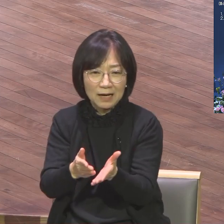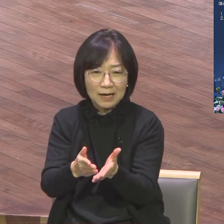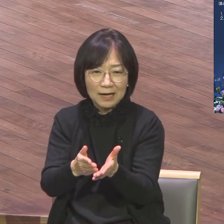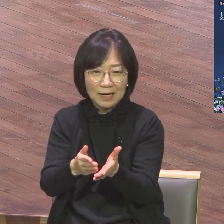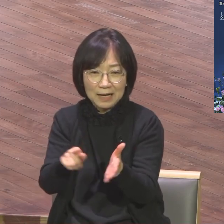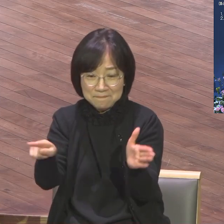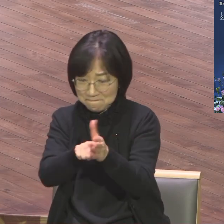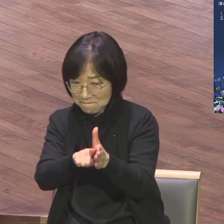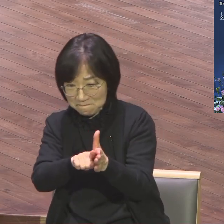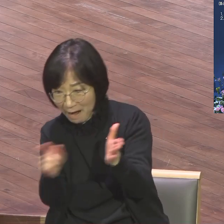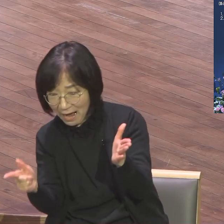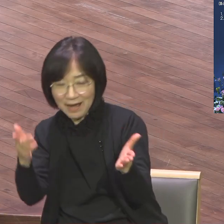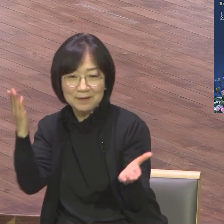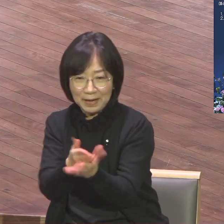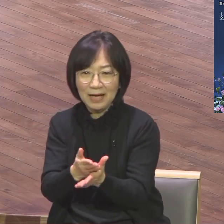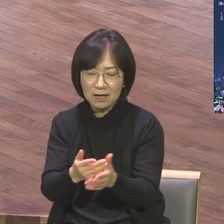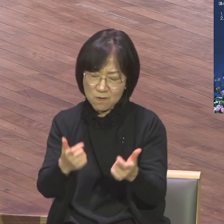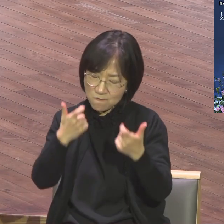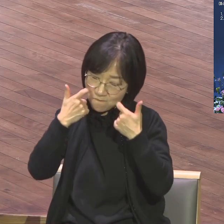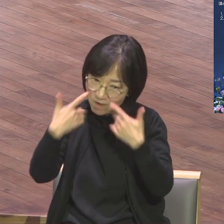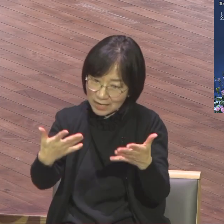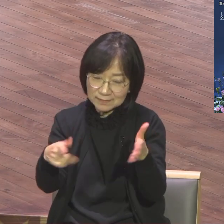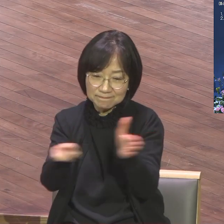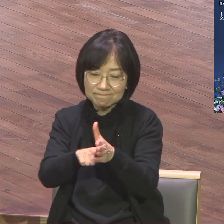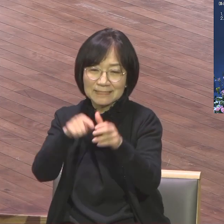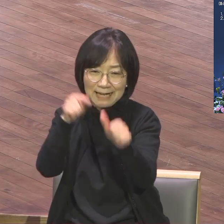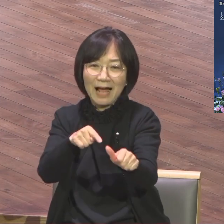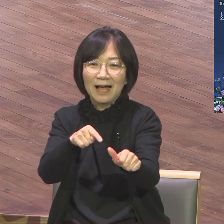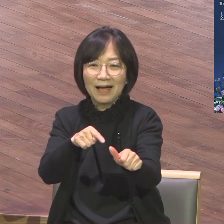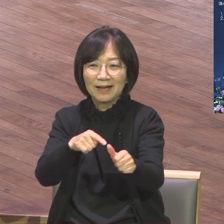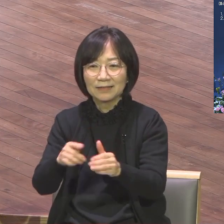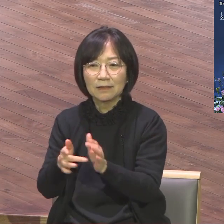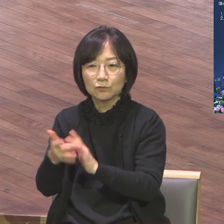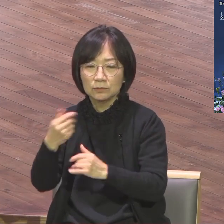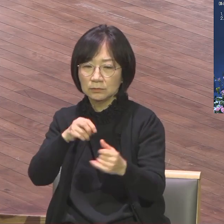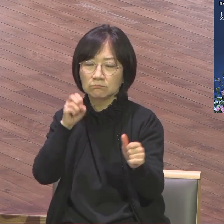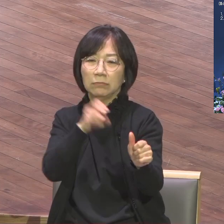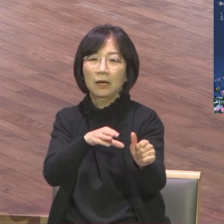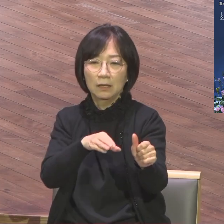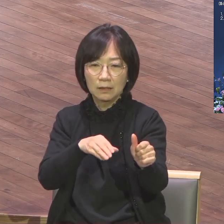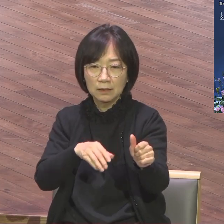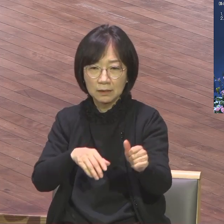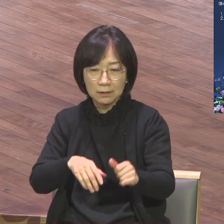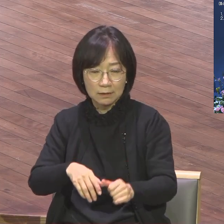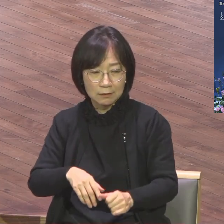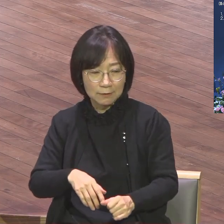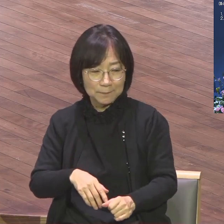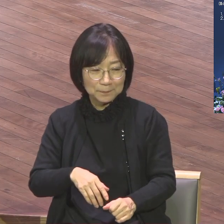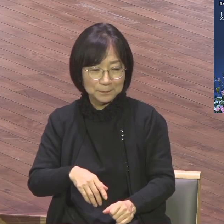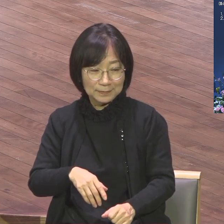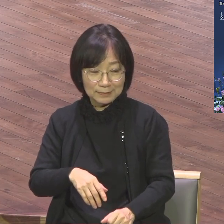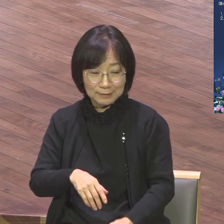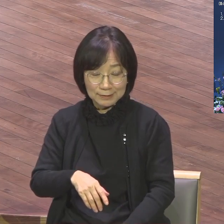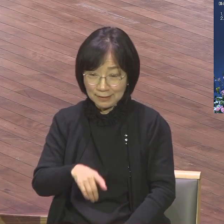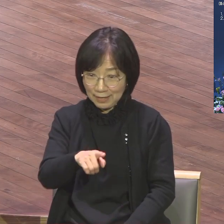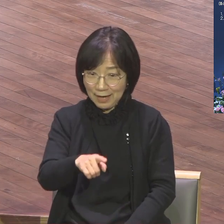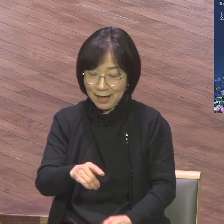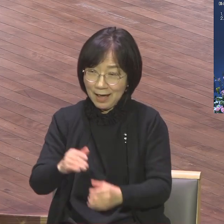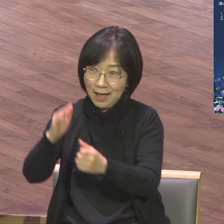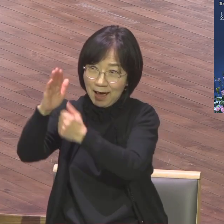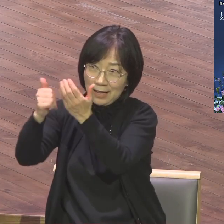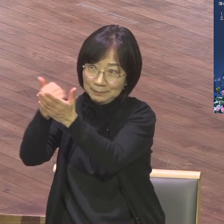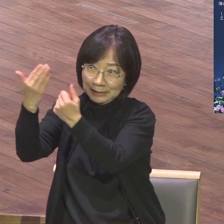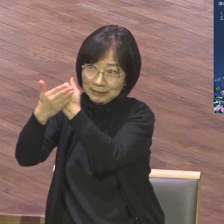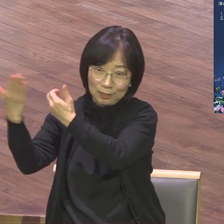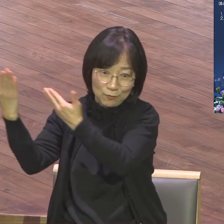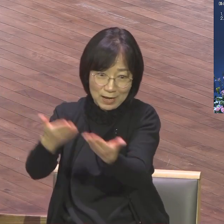너 분명한 확신 가지고 있어라. 그 의미예요. 그러면 하나님의 은혜가 너에게 임한다는